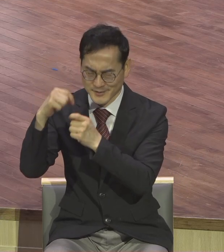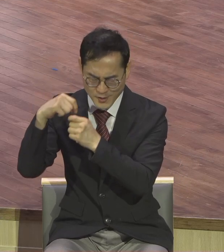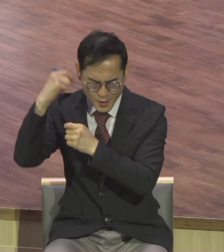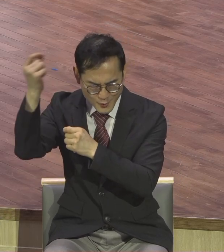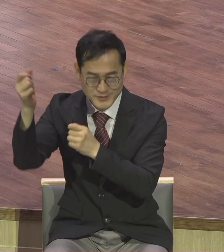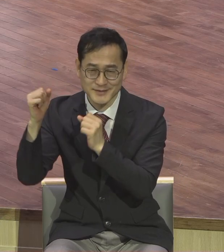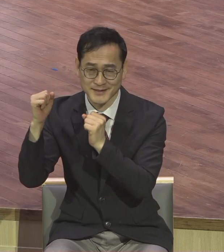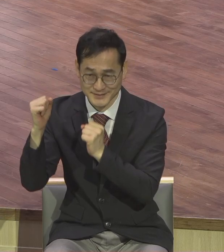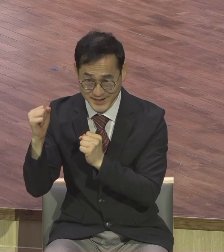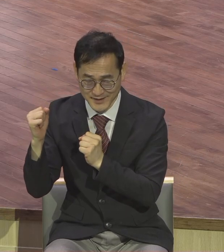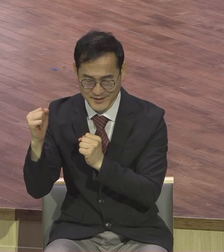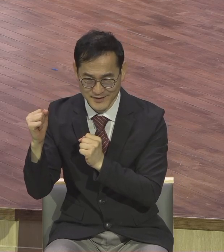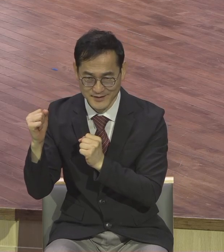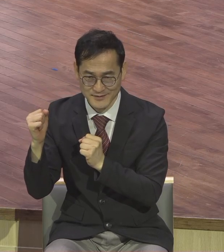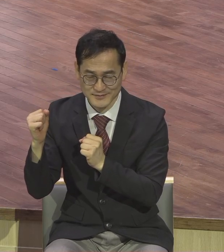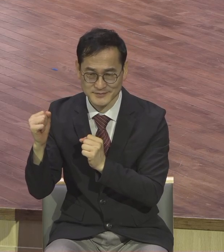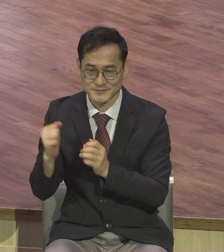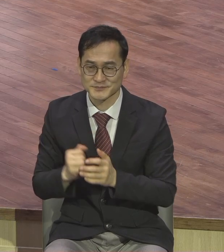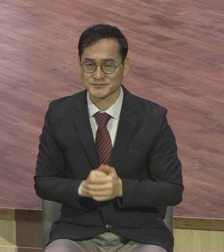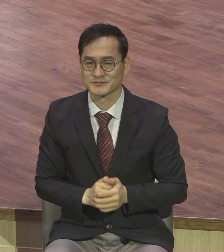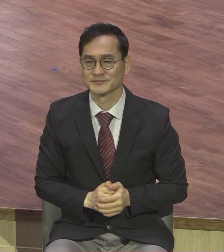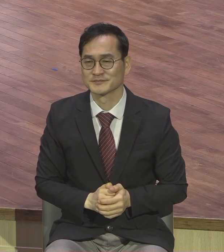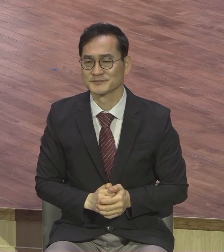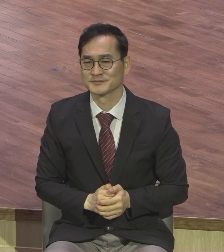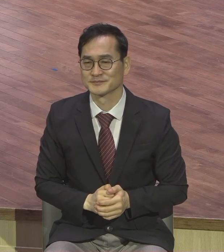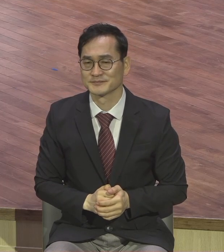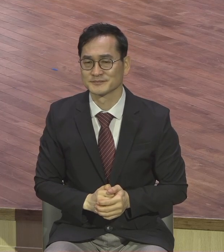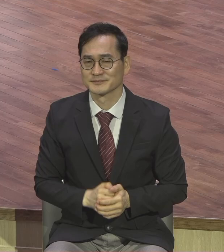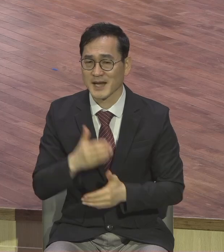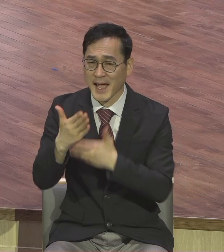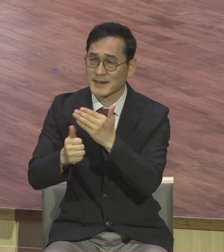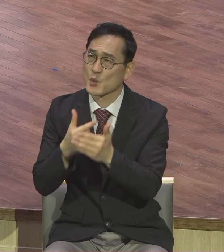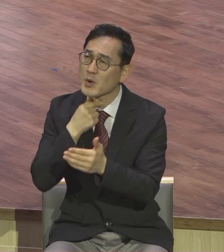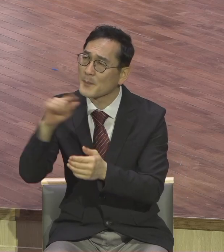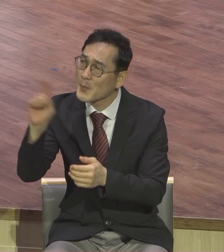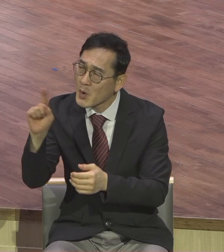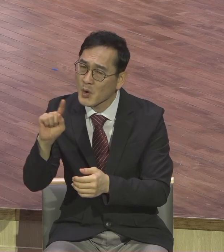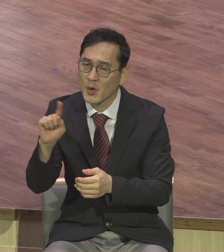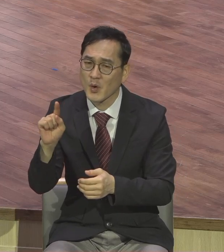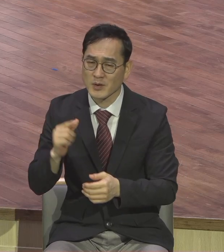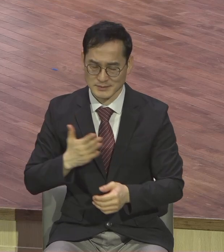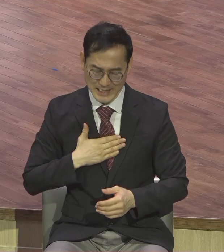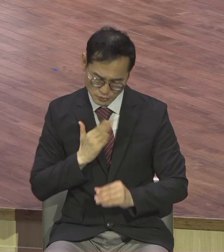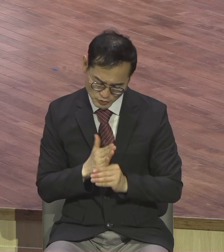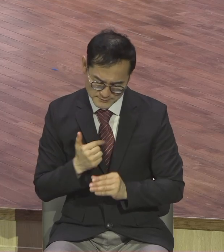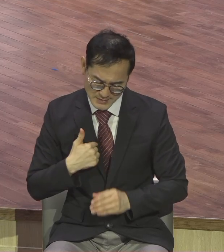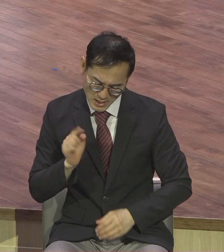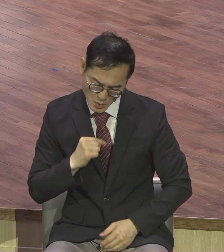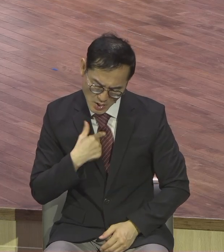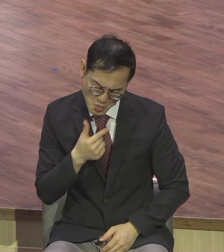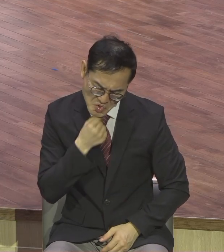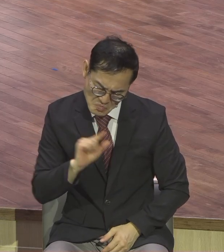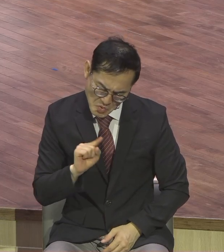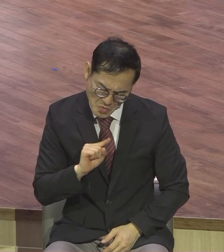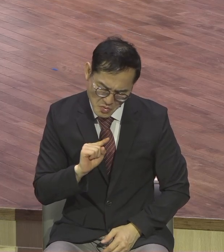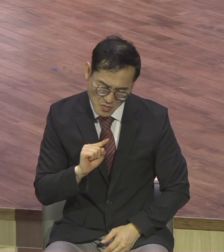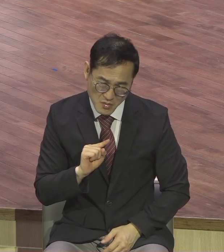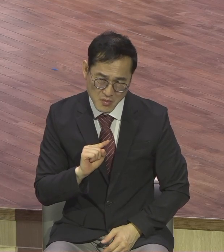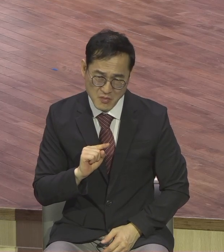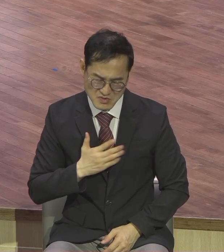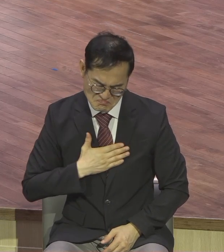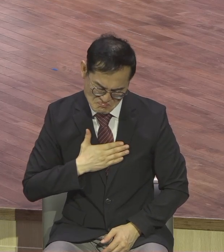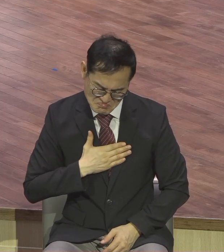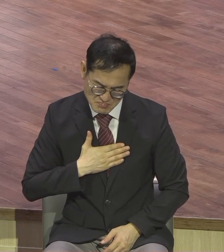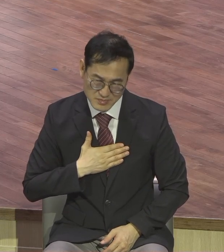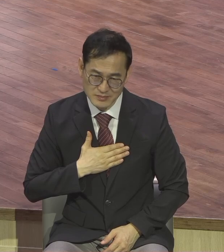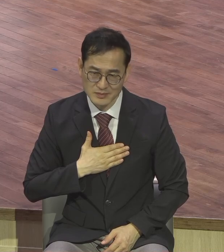뜻이 무엇인지 제대로 분별해야 돼요. 내 감정, 내 자동심, 내 기분이 아니에요. 기분 나쁘면 안 하고 기분 나면 하고. 그게